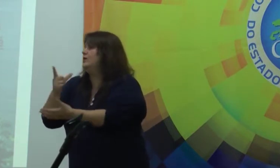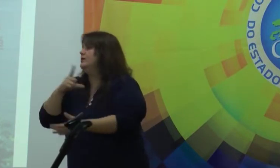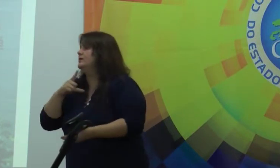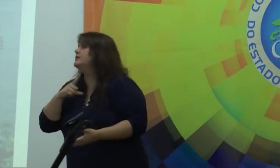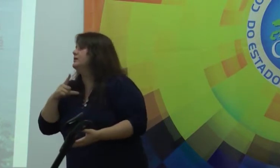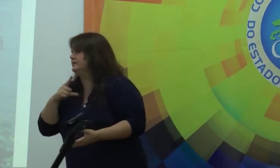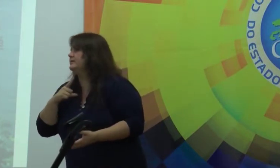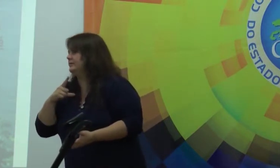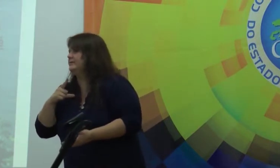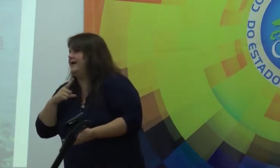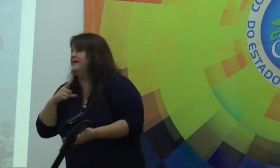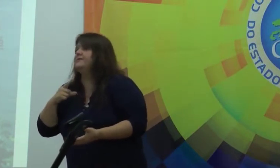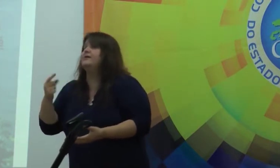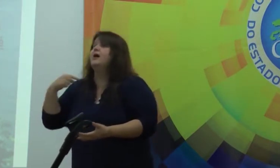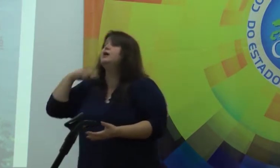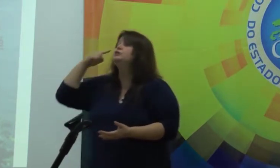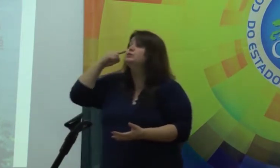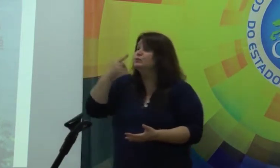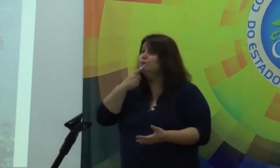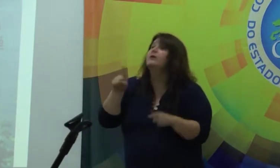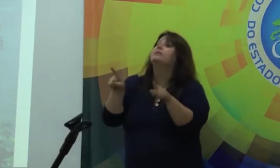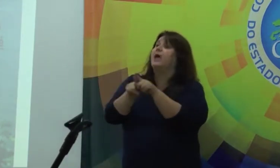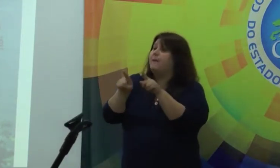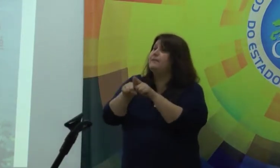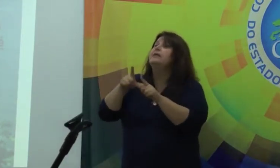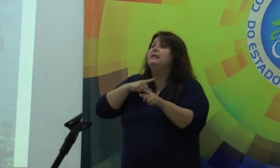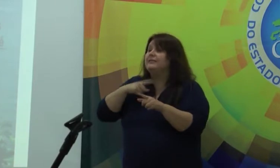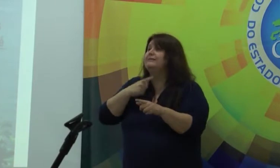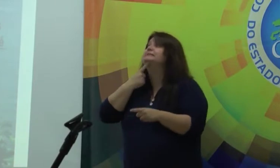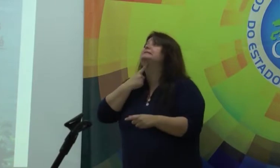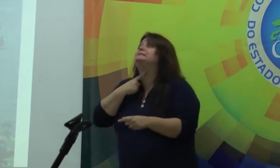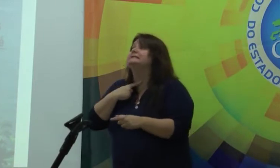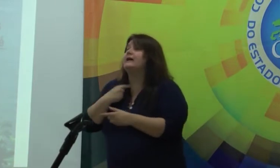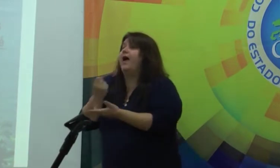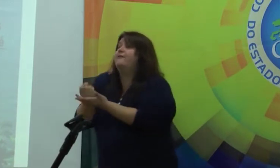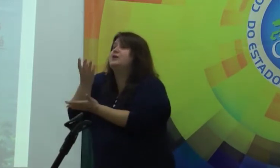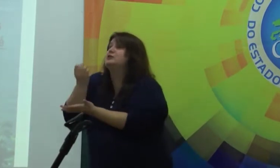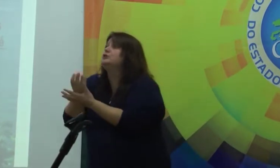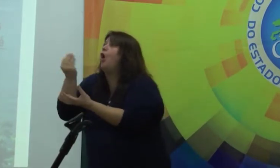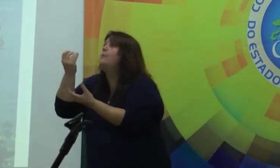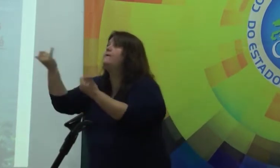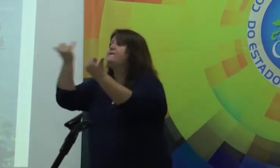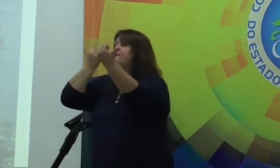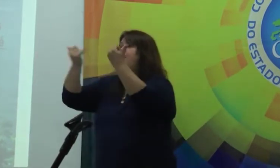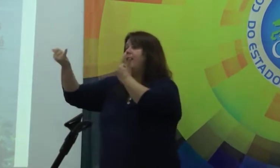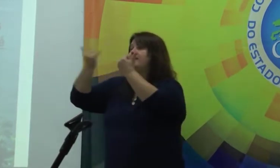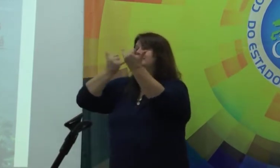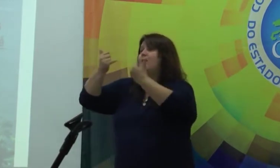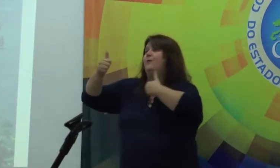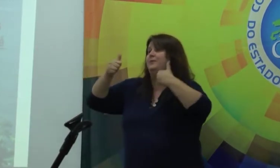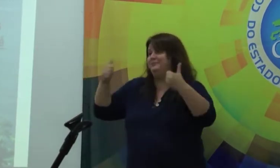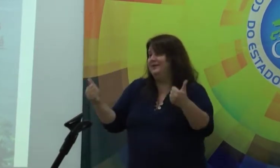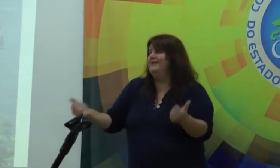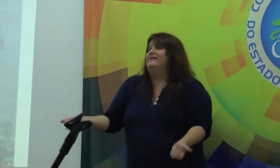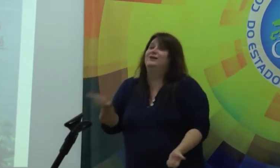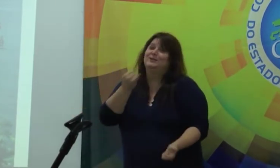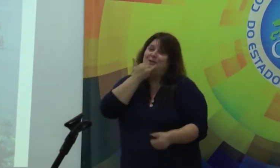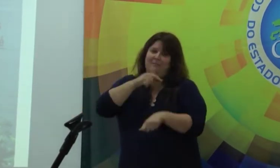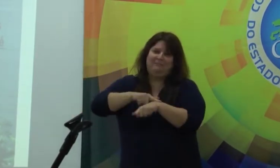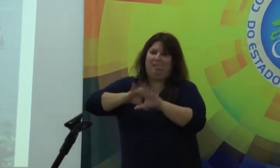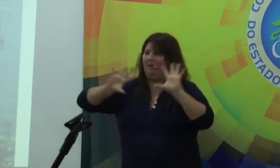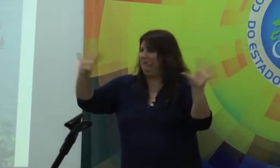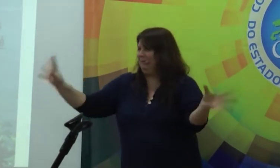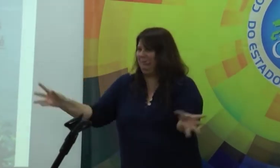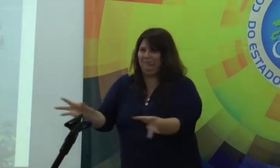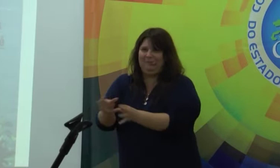tem vontade de entender e conhecer a doutrina espírita. Então, o surdo tem essa vontade de receber